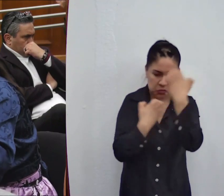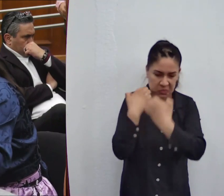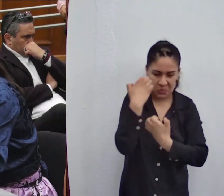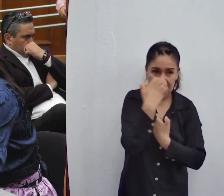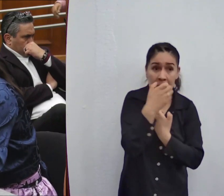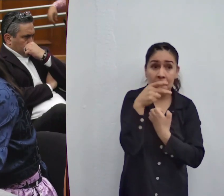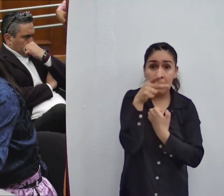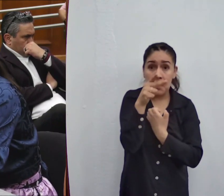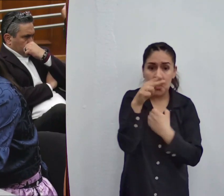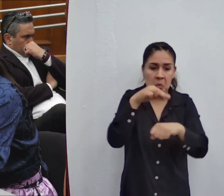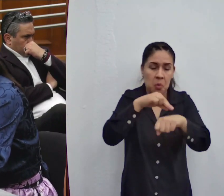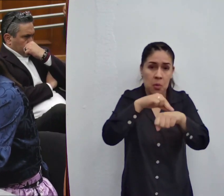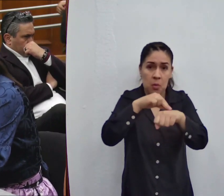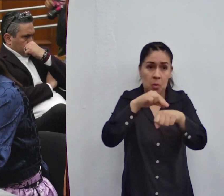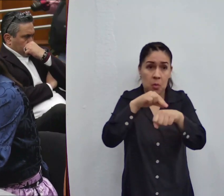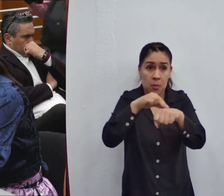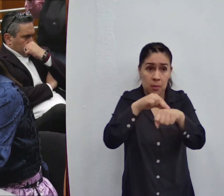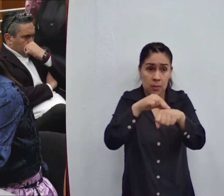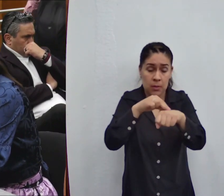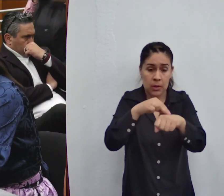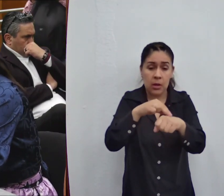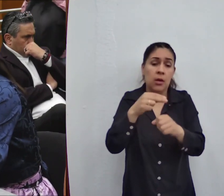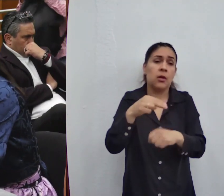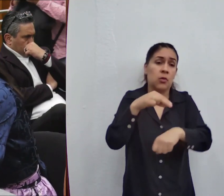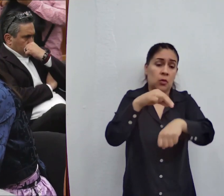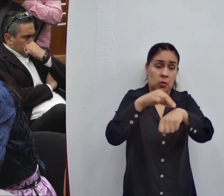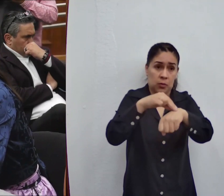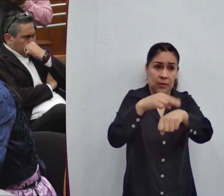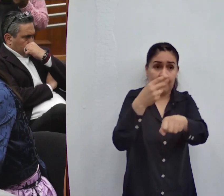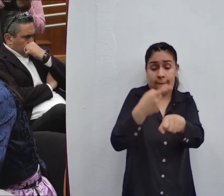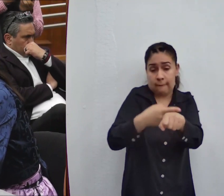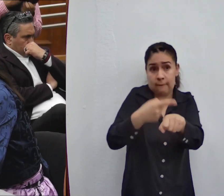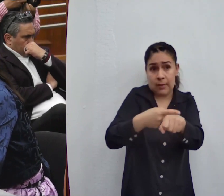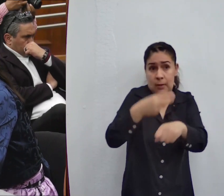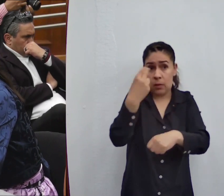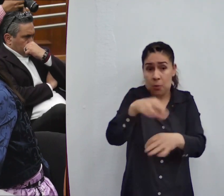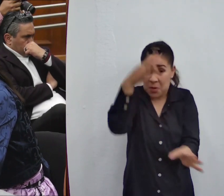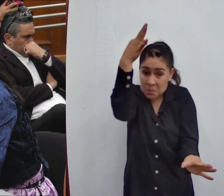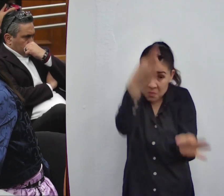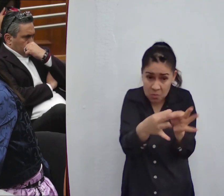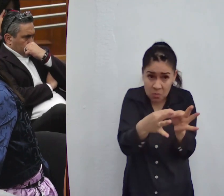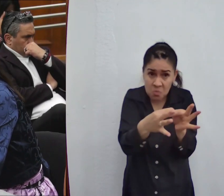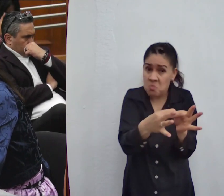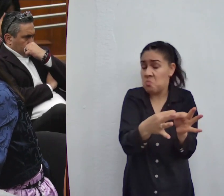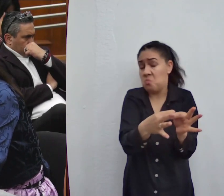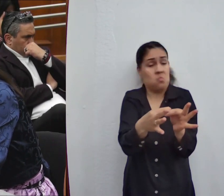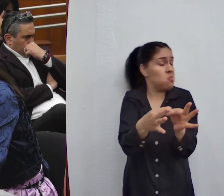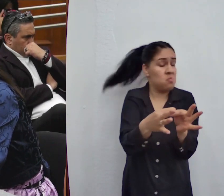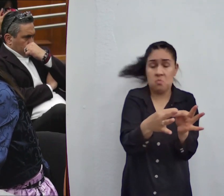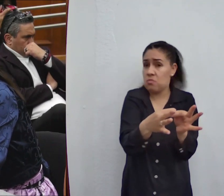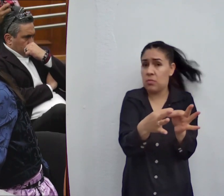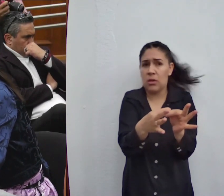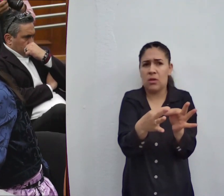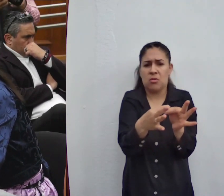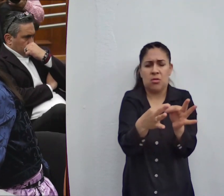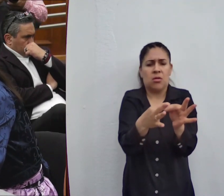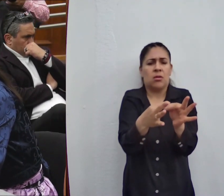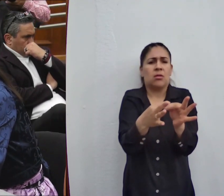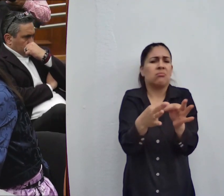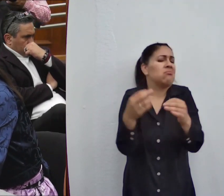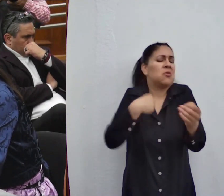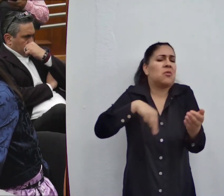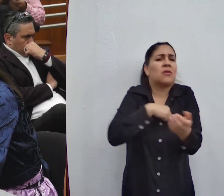o es una enfermedad, ¿de qué manera podríamos nosotros acercarnos al DIF para que ellos emitan